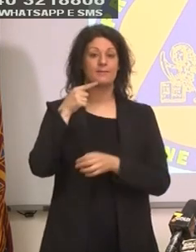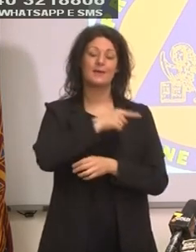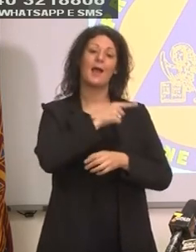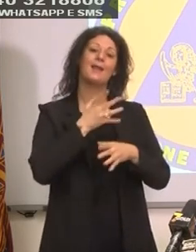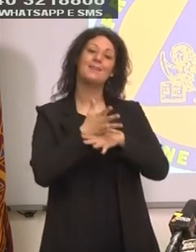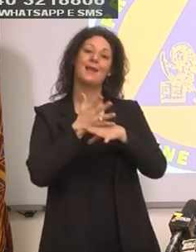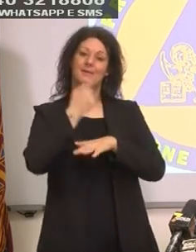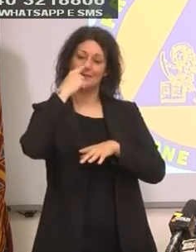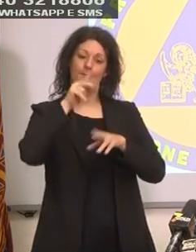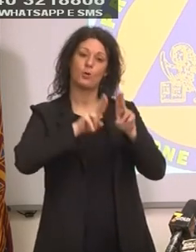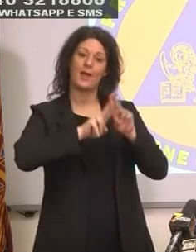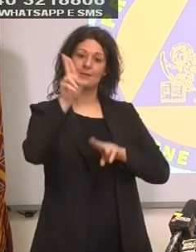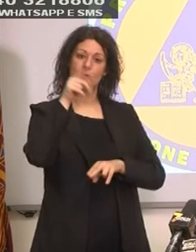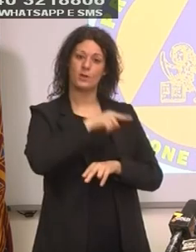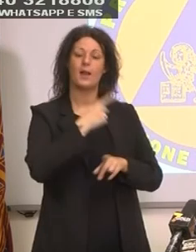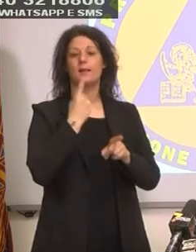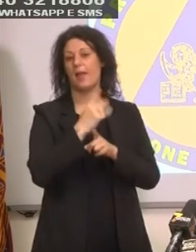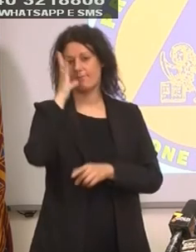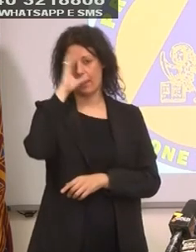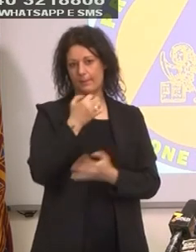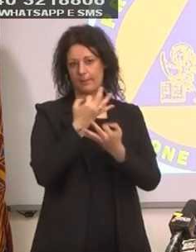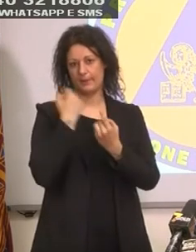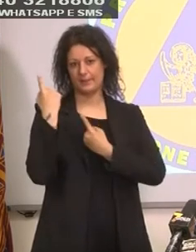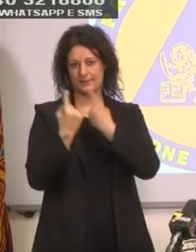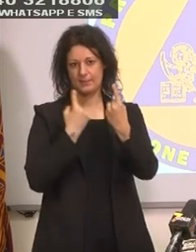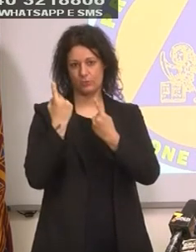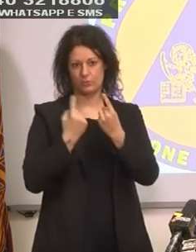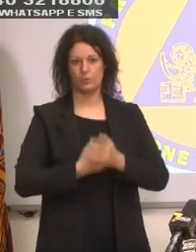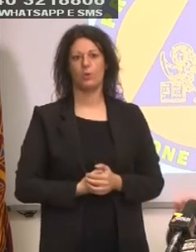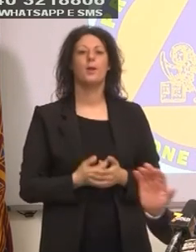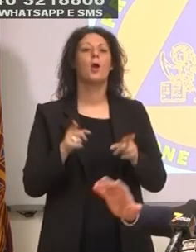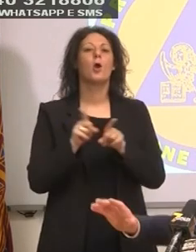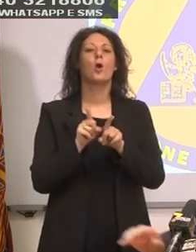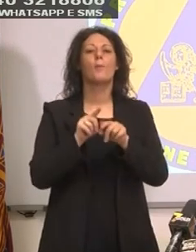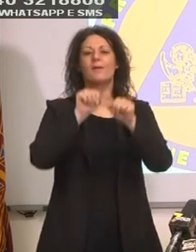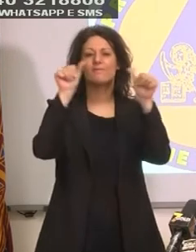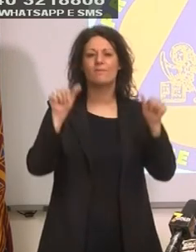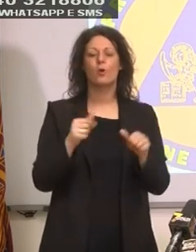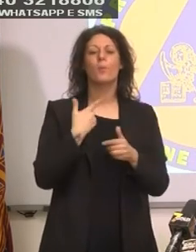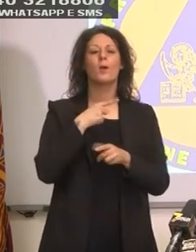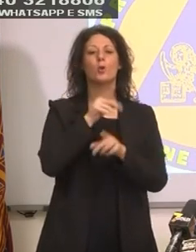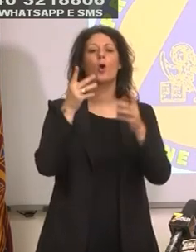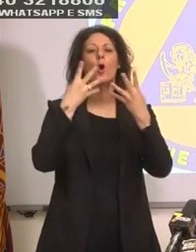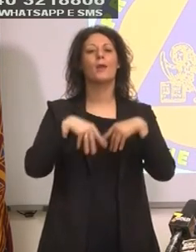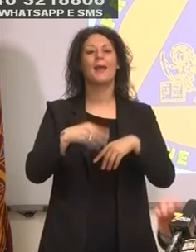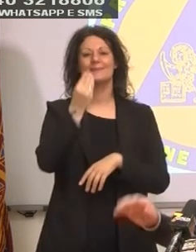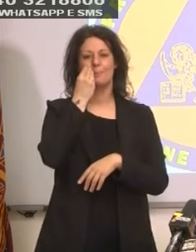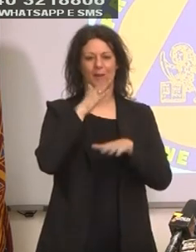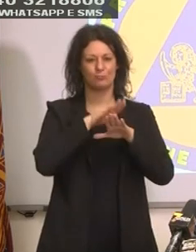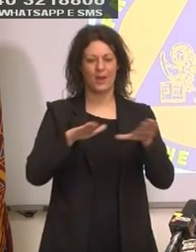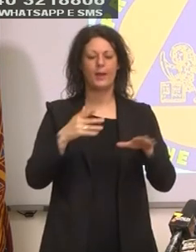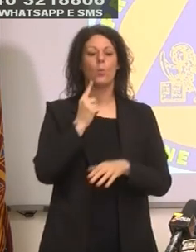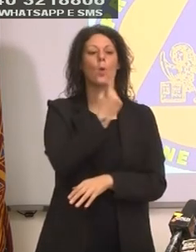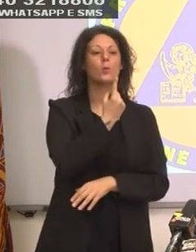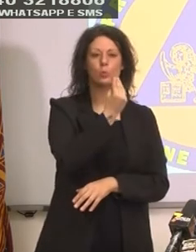devi capire, è come quando uno dice programma un pranzo, c'è chi mangia carne, chi non la mangia proprio mangia solo pesce, c'è il vegetariano,